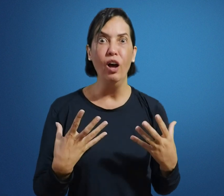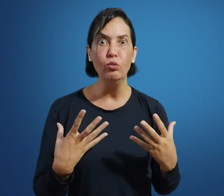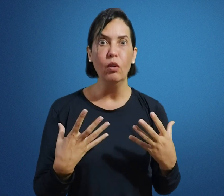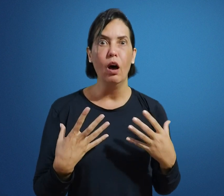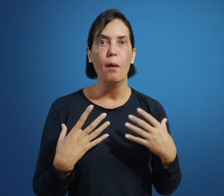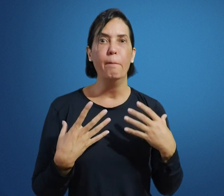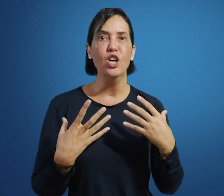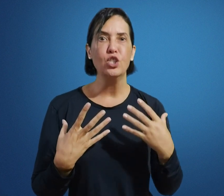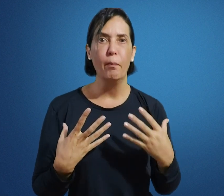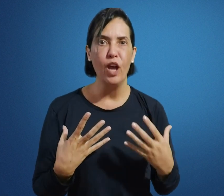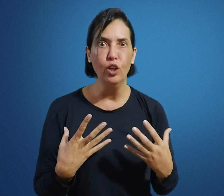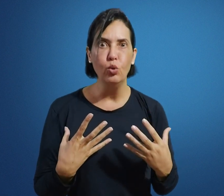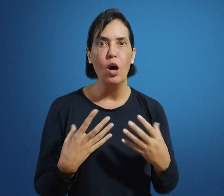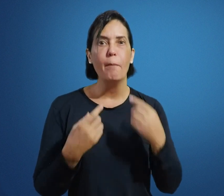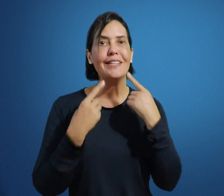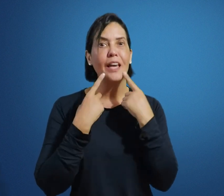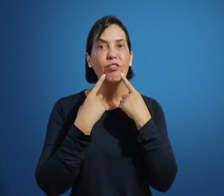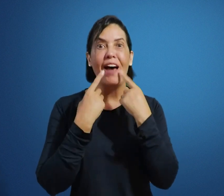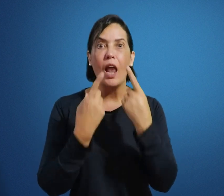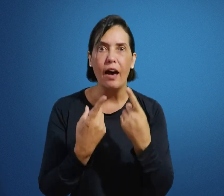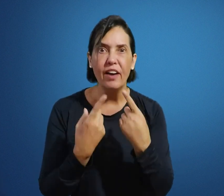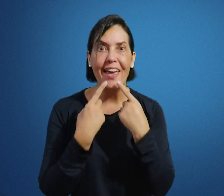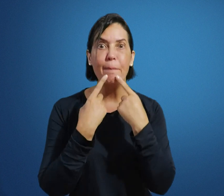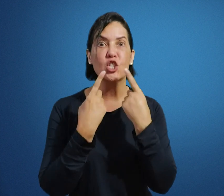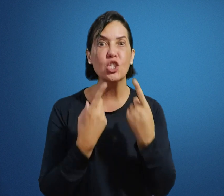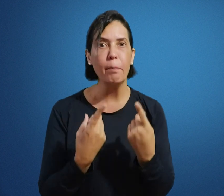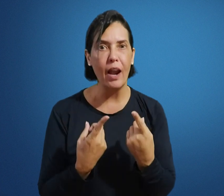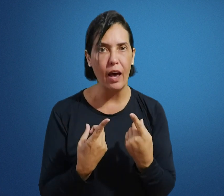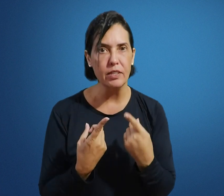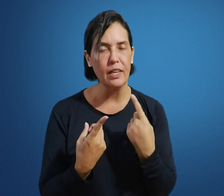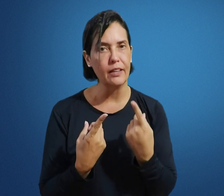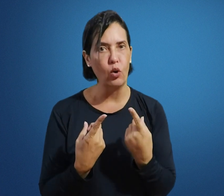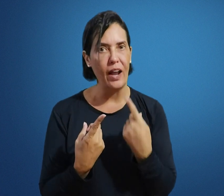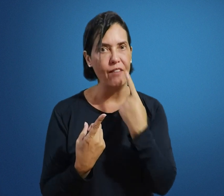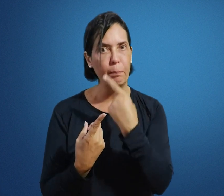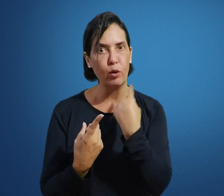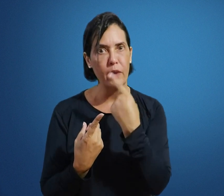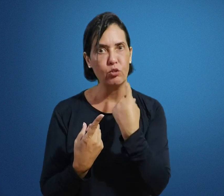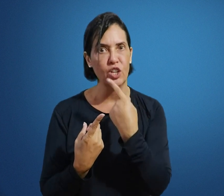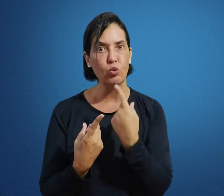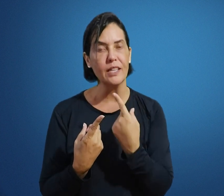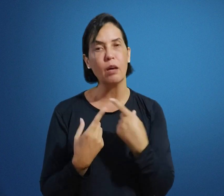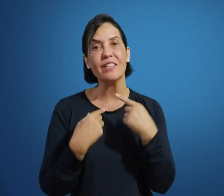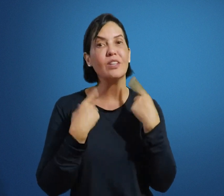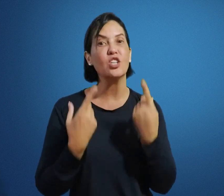falando, percebendo. Mas ele falava, repetia palavras que ele decorava por meio de articulação, mas não entendia o